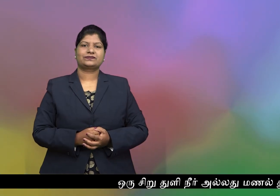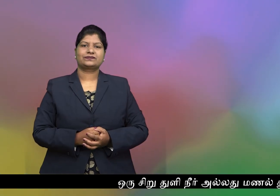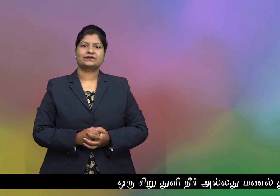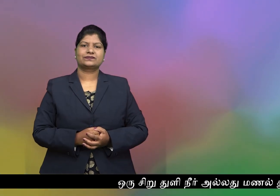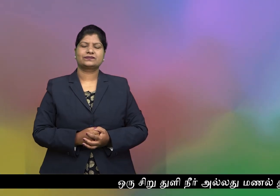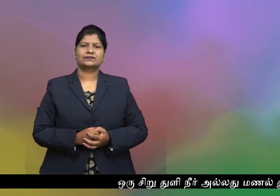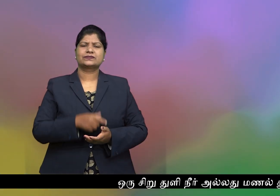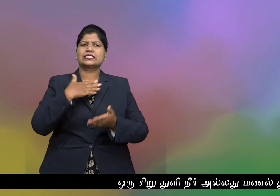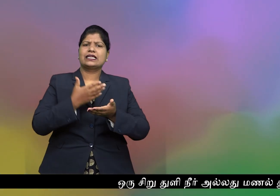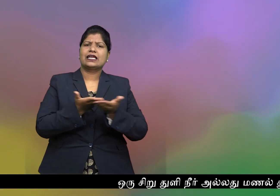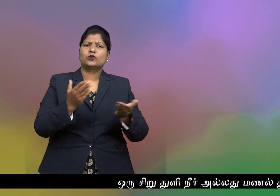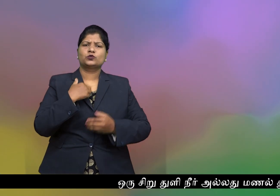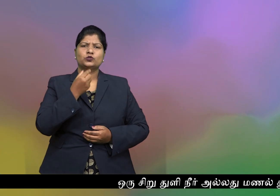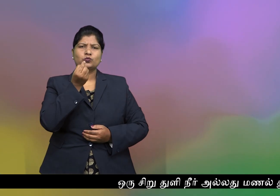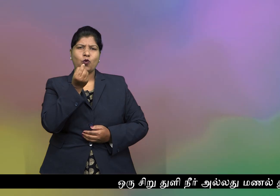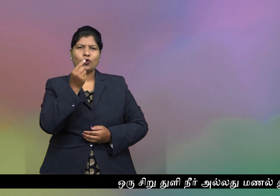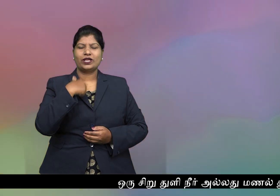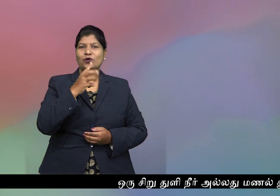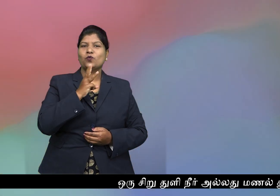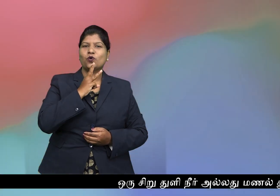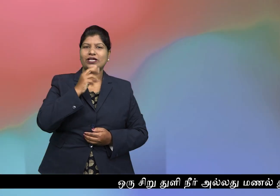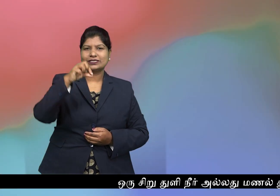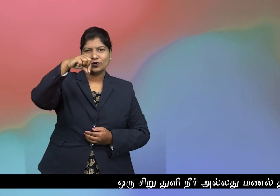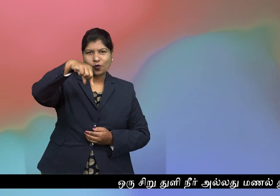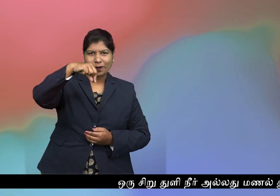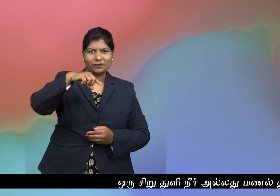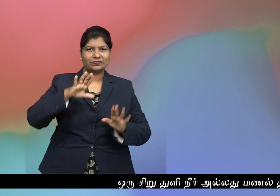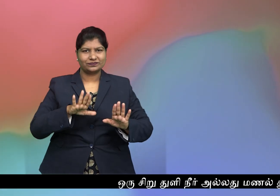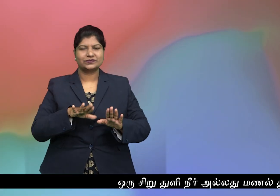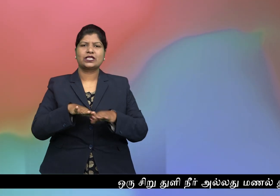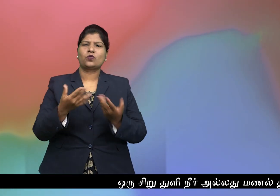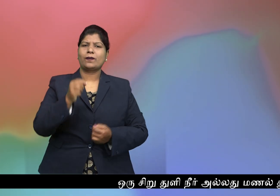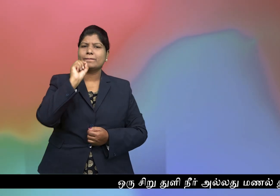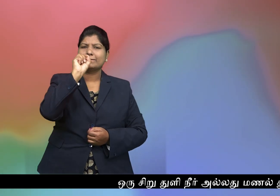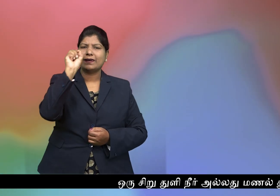ஒரு சிறு துளி நீர் அல்லது மணல் துகள் கூட